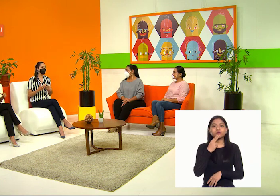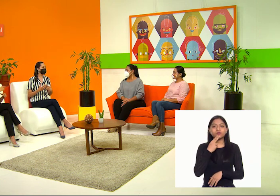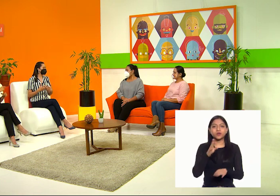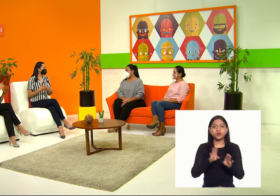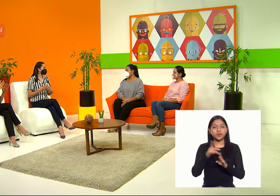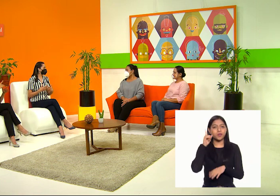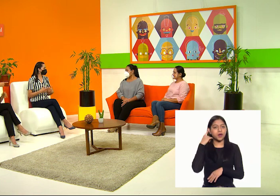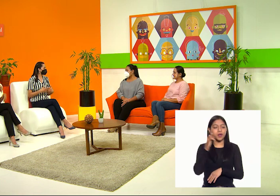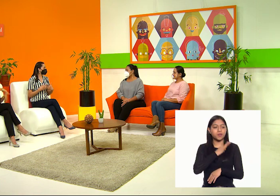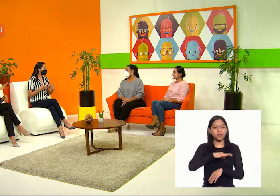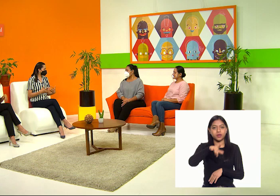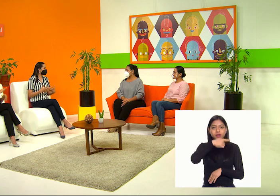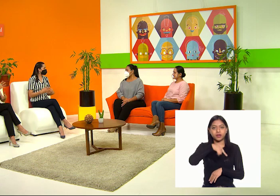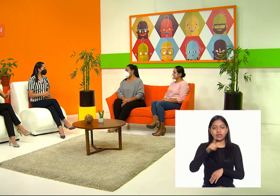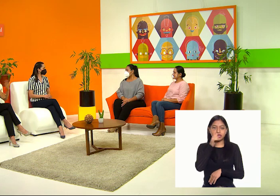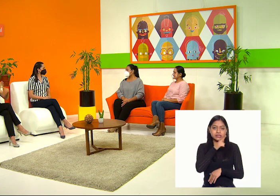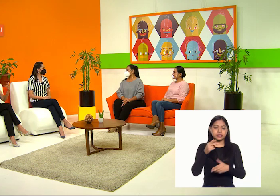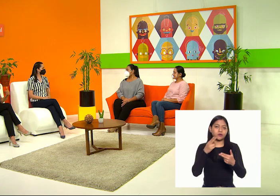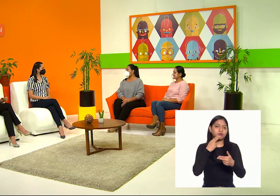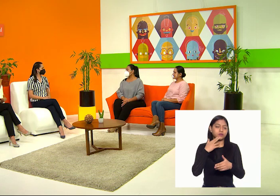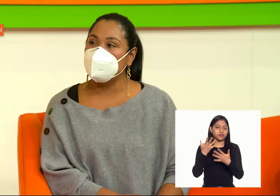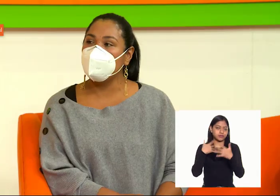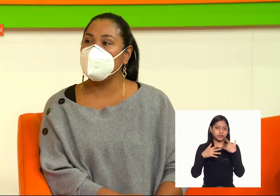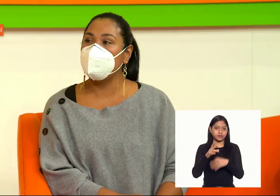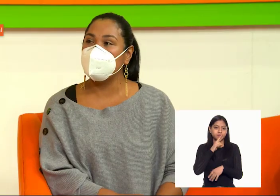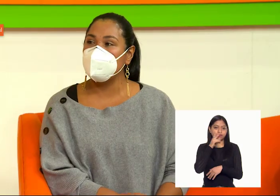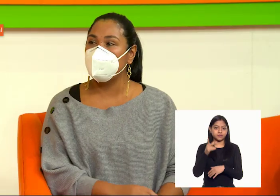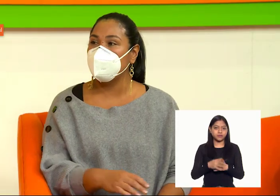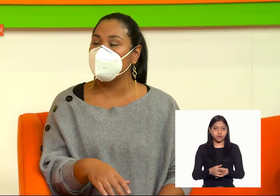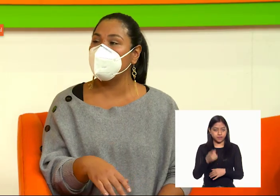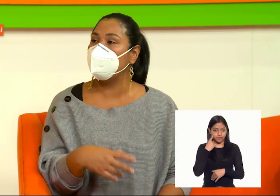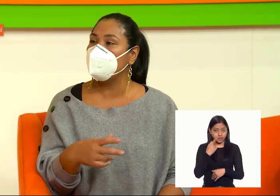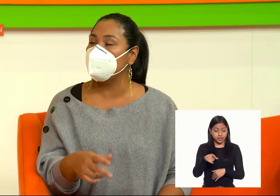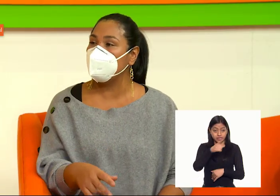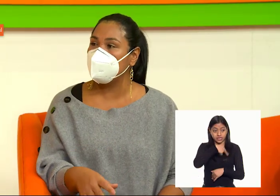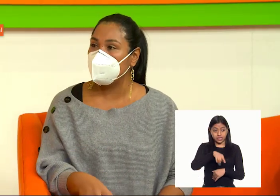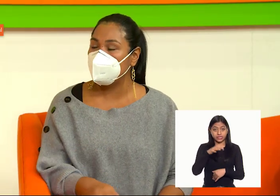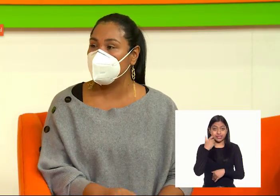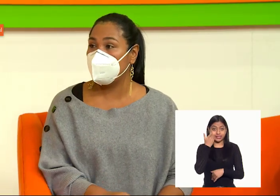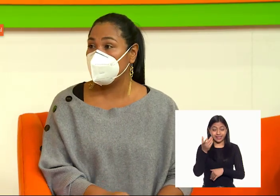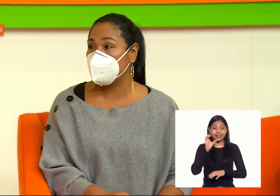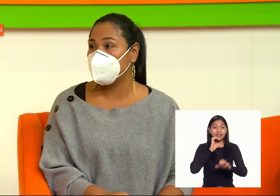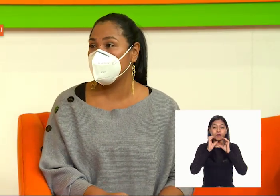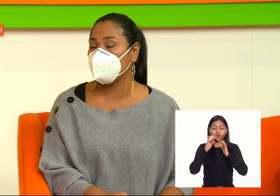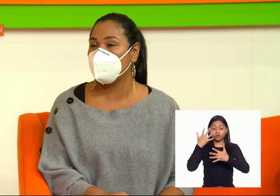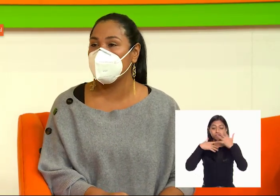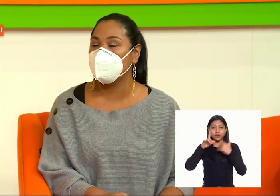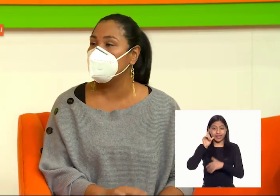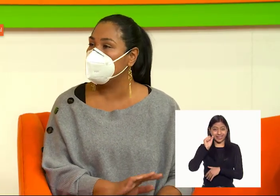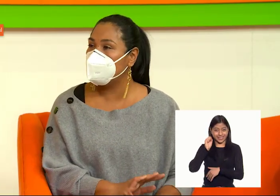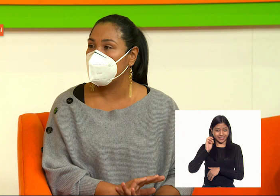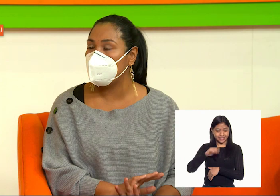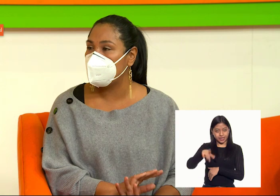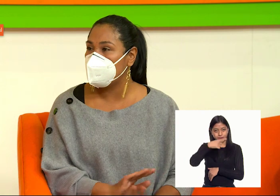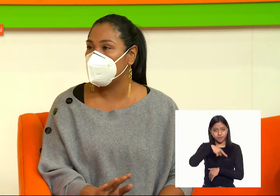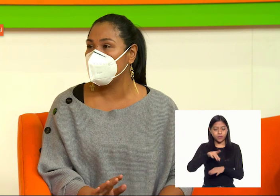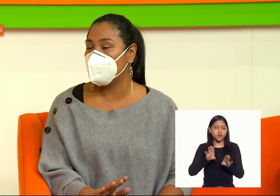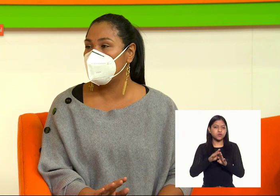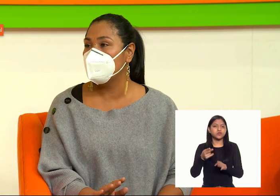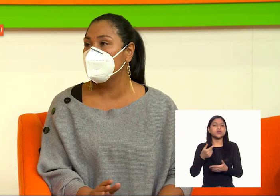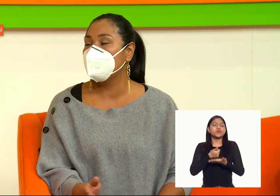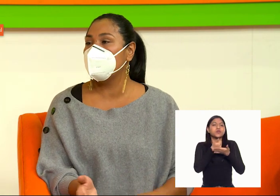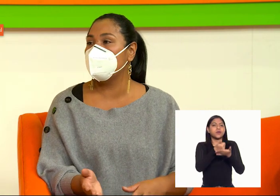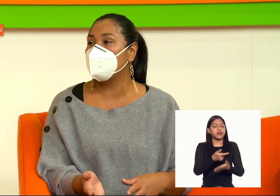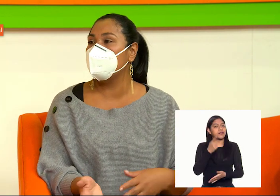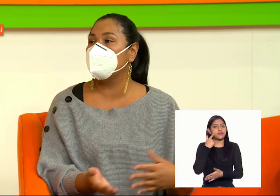más competentes en su lengua, la lengua de señas mexicana? Mira, para desarrollar las habilidades lingüísticas en la lengua de señas mexicana se ocupa el mismo